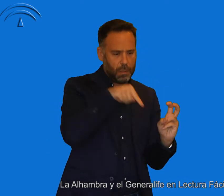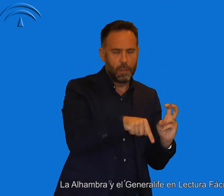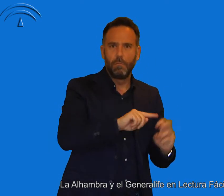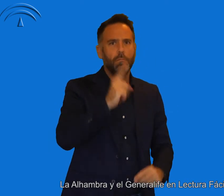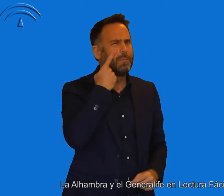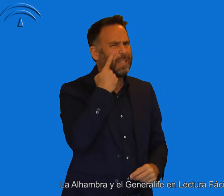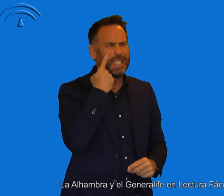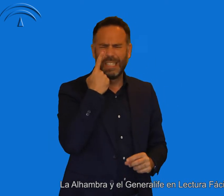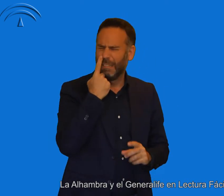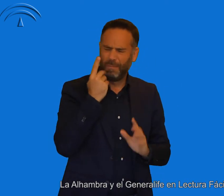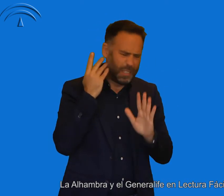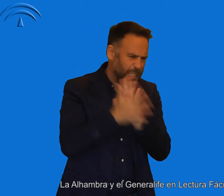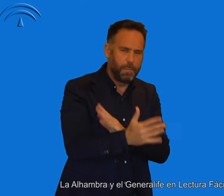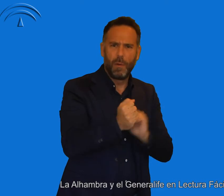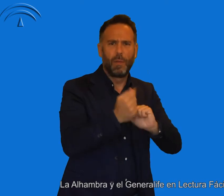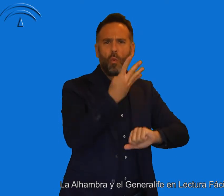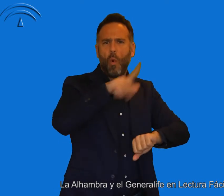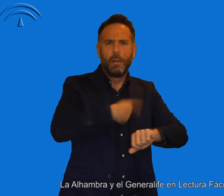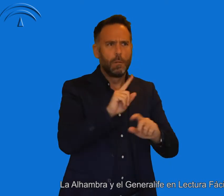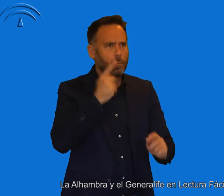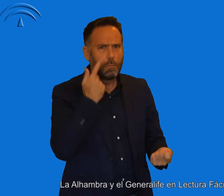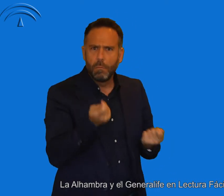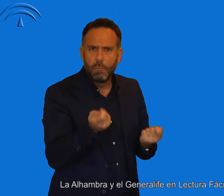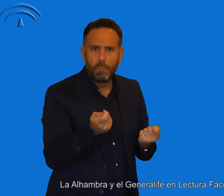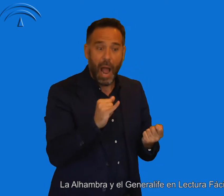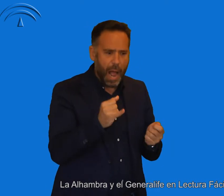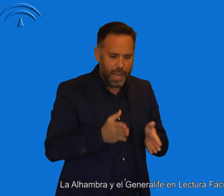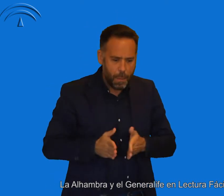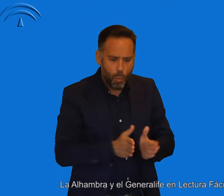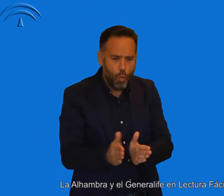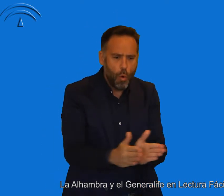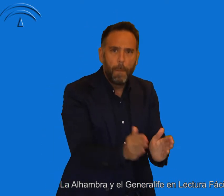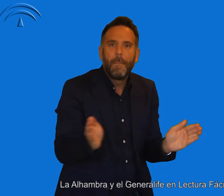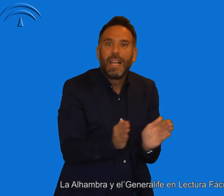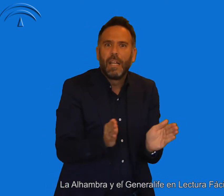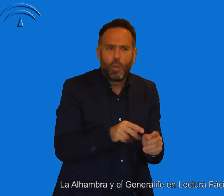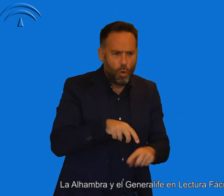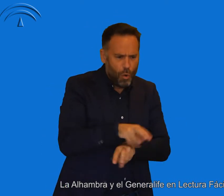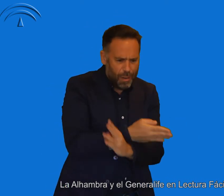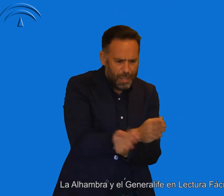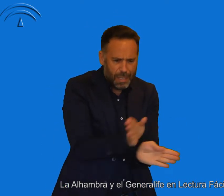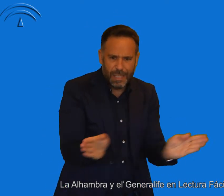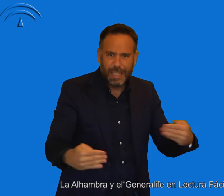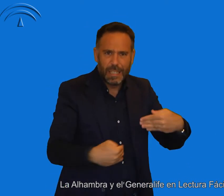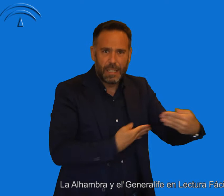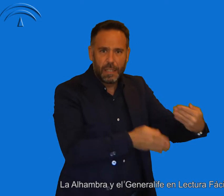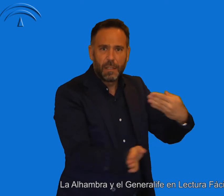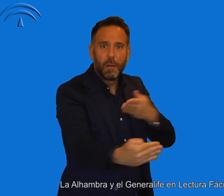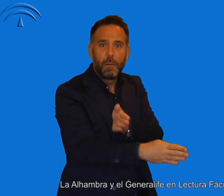siempre dentro de la Alcazaba. Estaba de vigilancia permanente. Hay un laberinto de muros